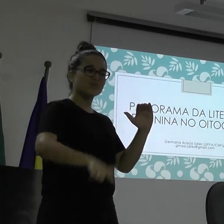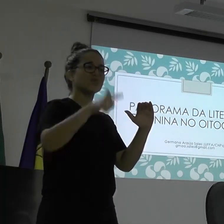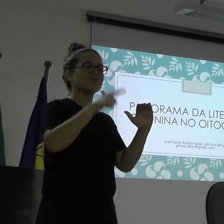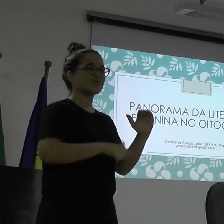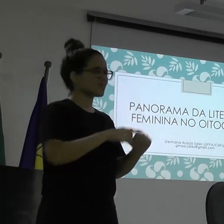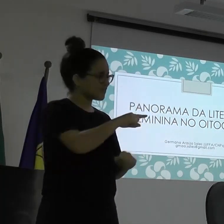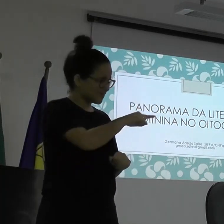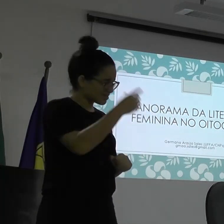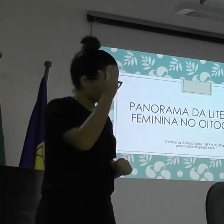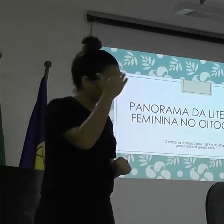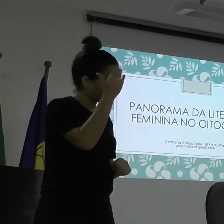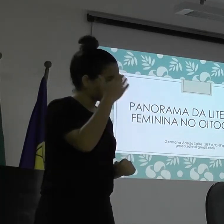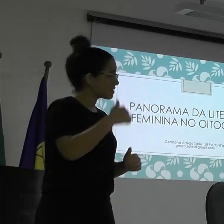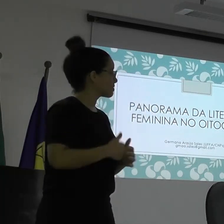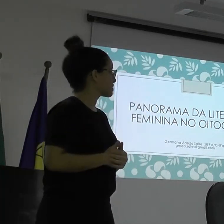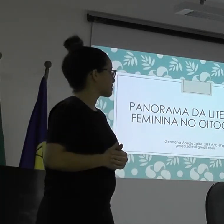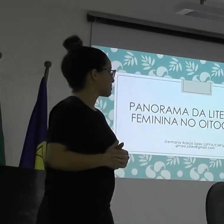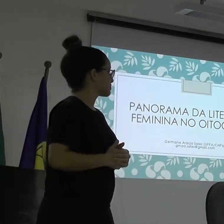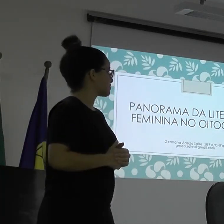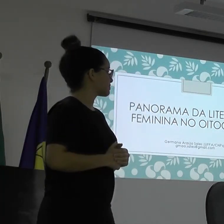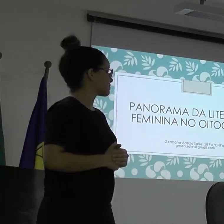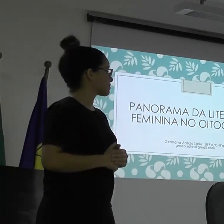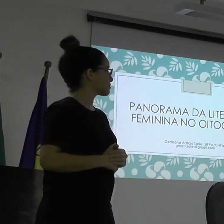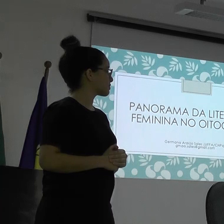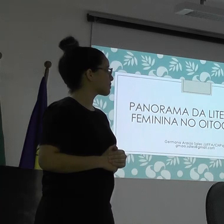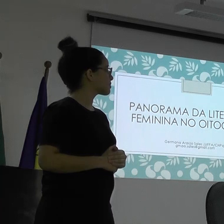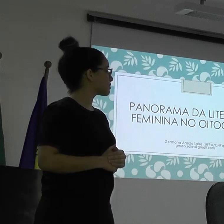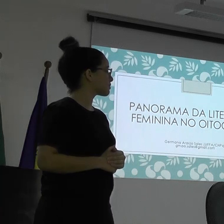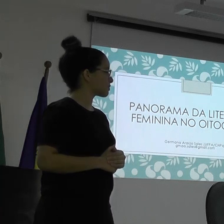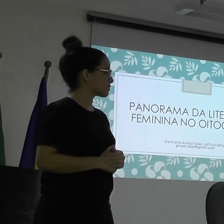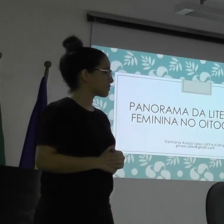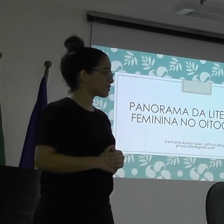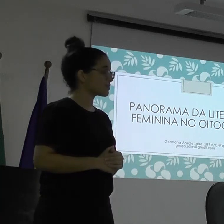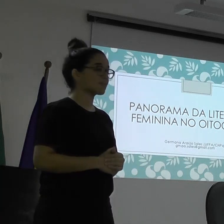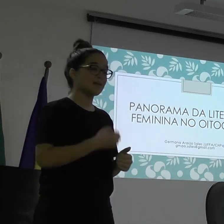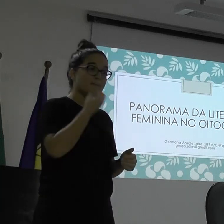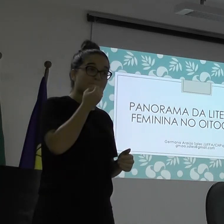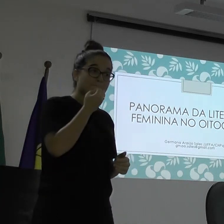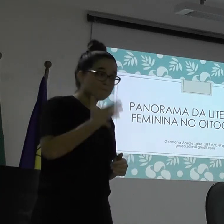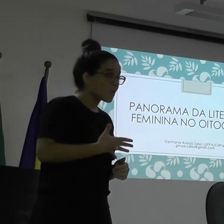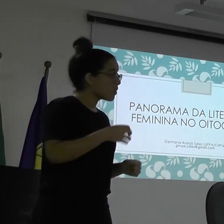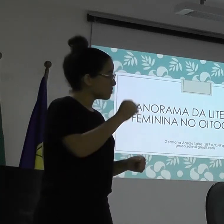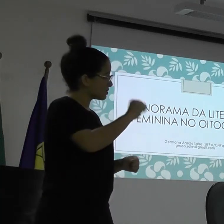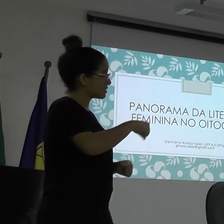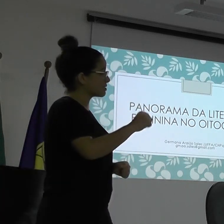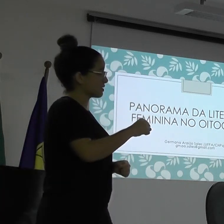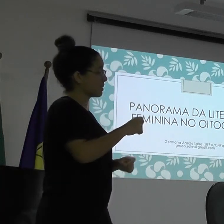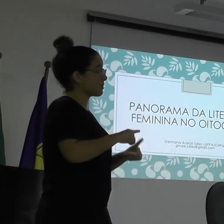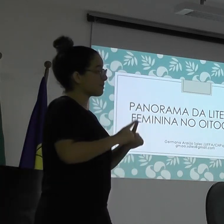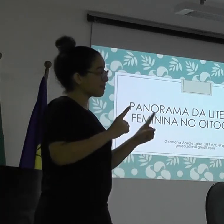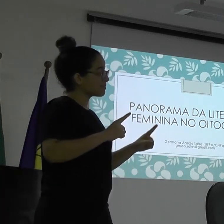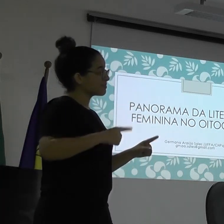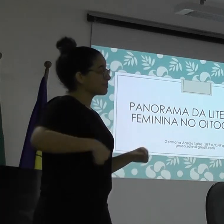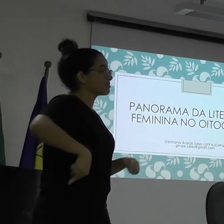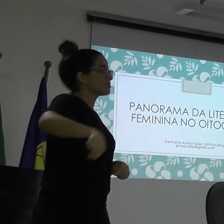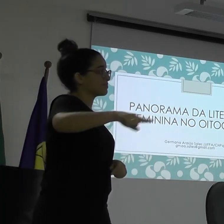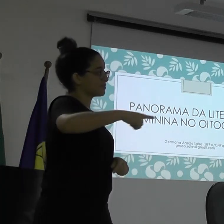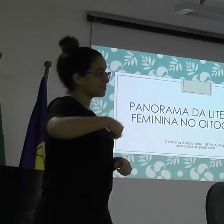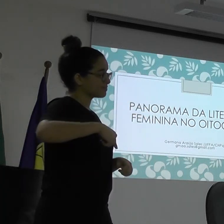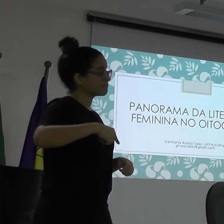entendendo? Então, seria muito bom, sabe, André? Mas eu acho que a gente teria